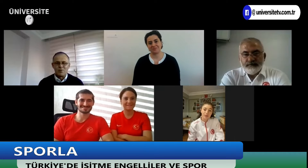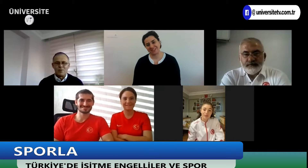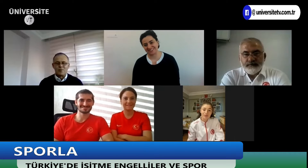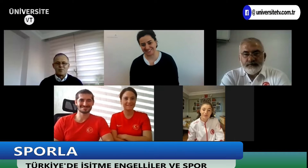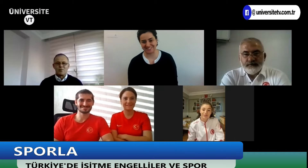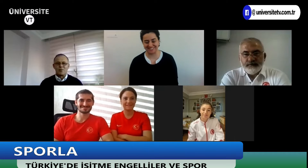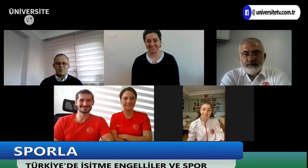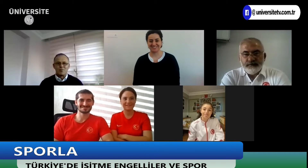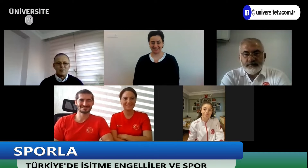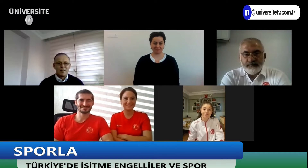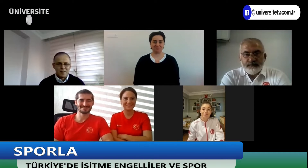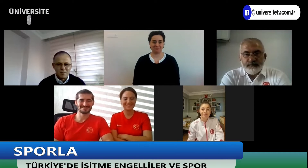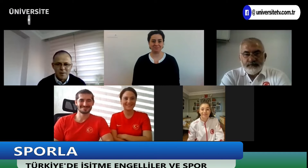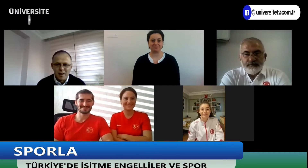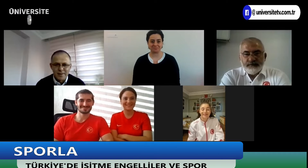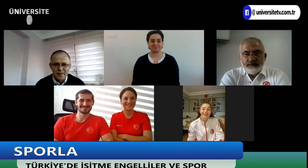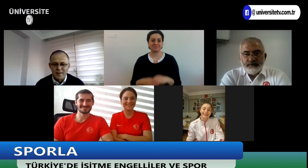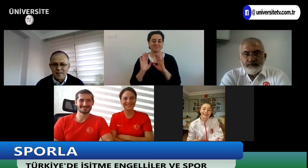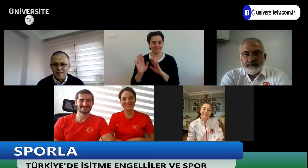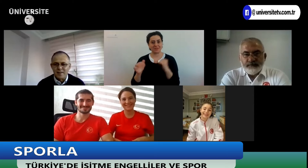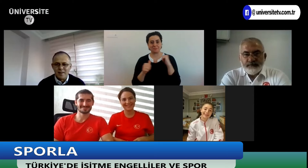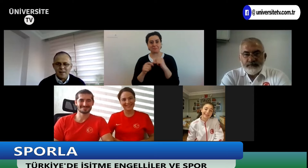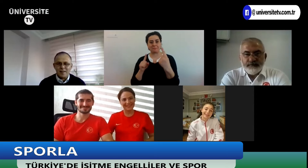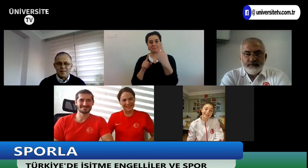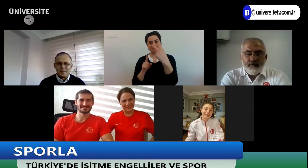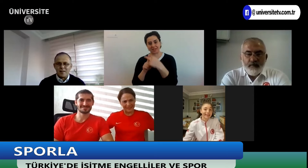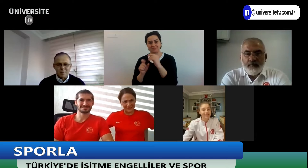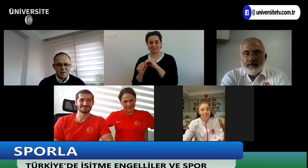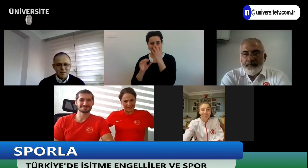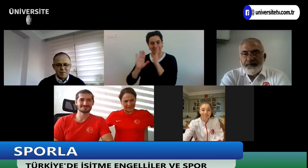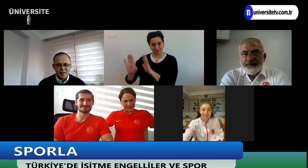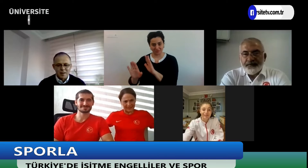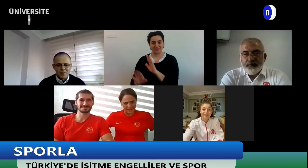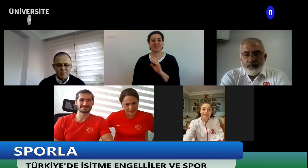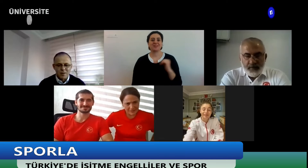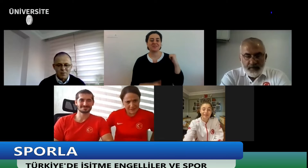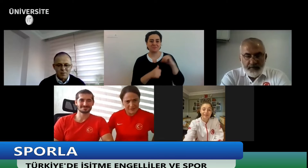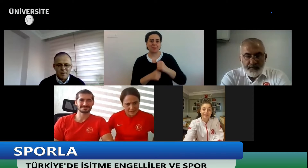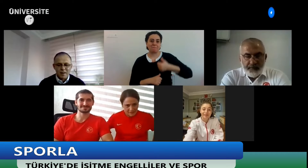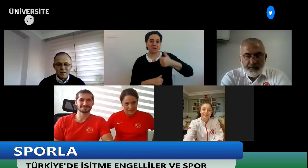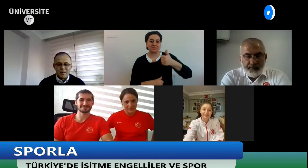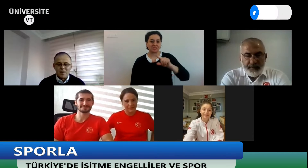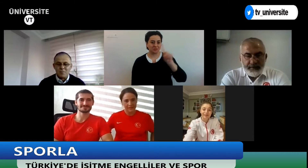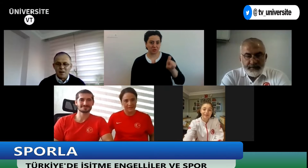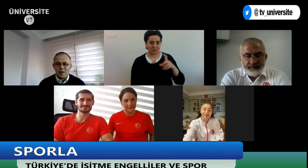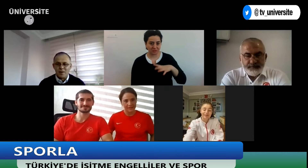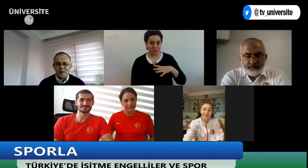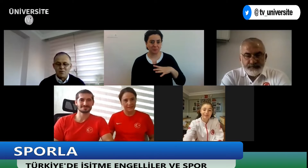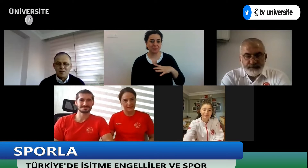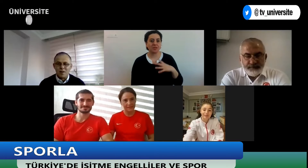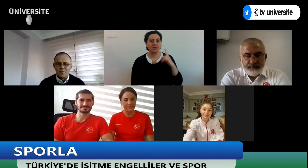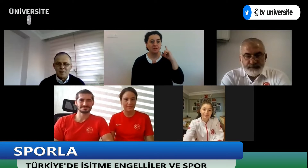Evet, tamam, düştü. Tekrar. Şimdi bağlanır tekrar inşallah. Evet, Sayın As Başkanımıza tekrar dönmek istiyorum. İşitme